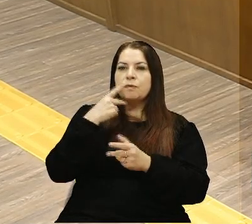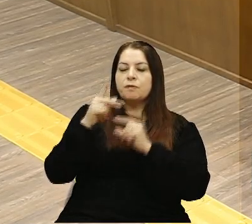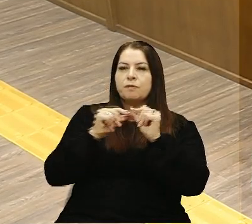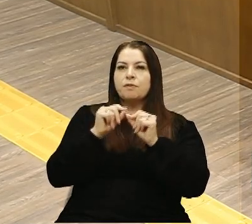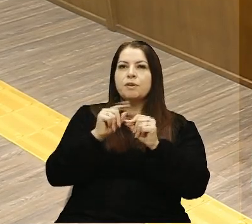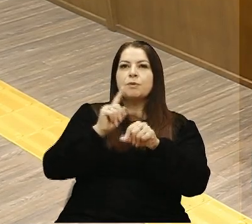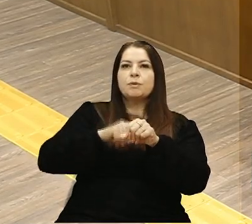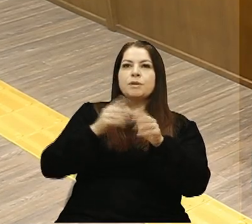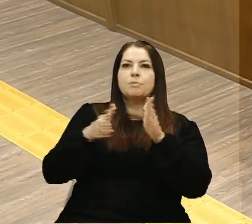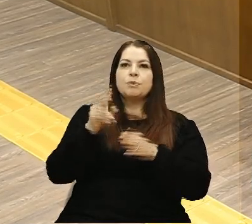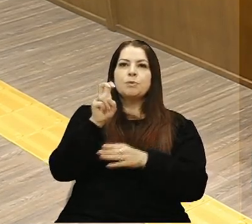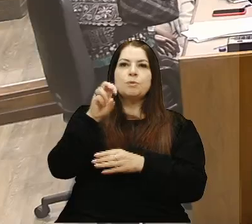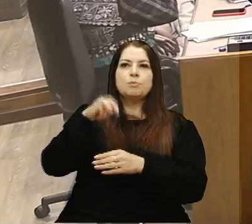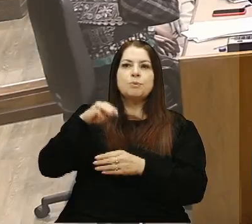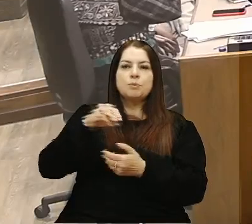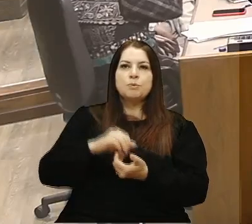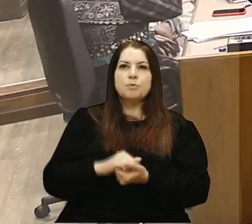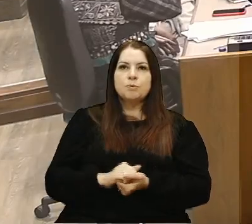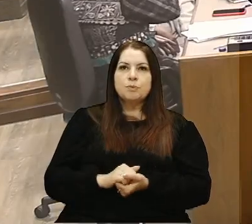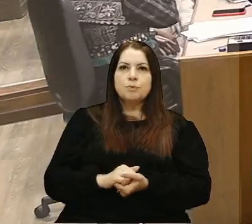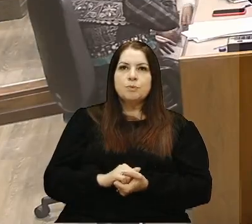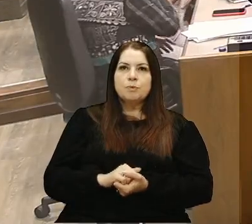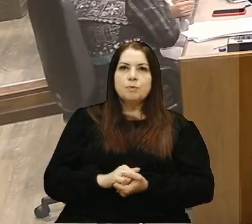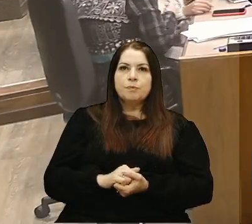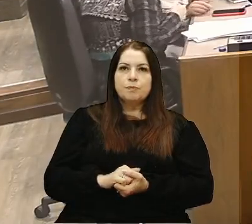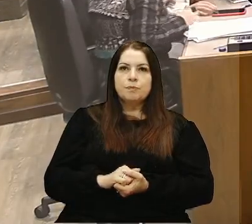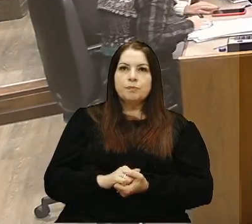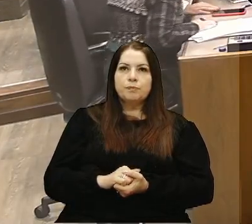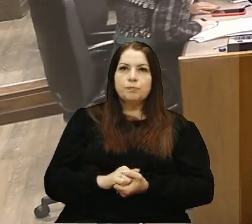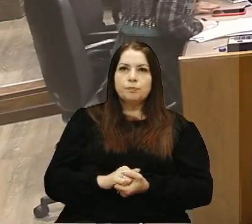pelo tempo de 5 minutos.